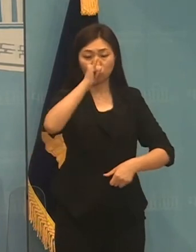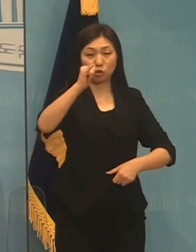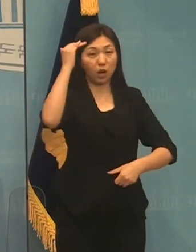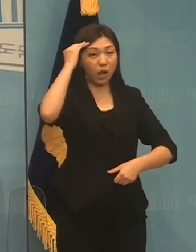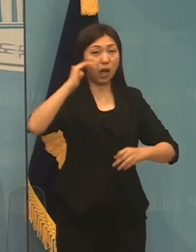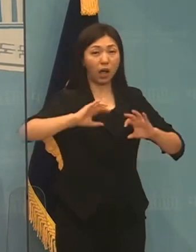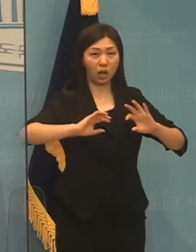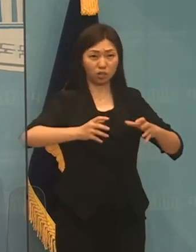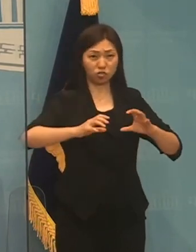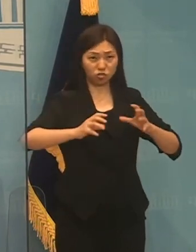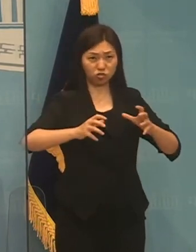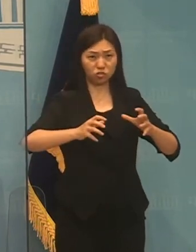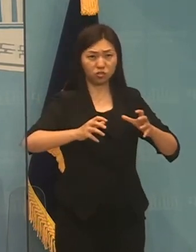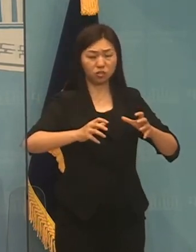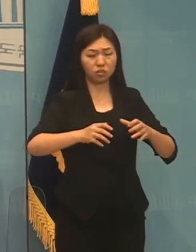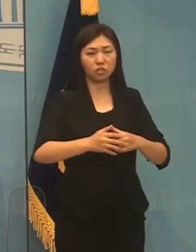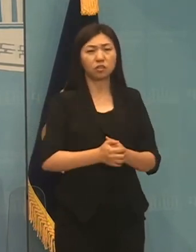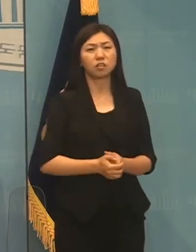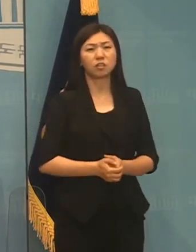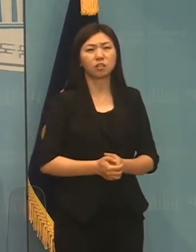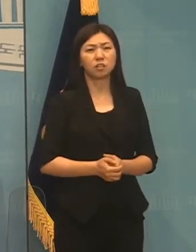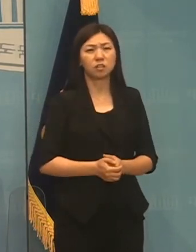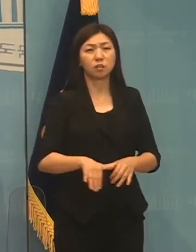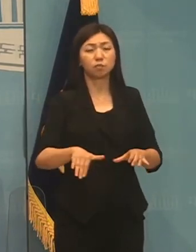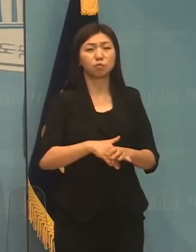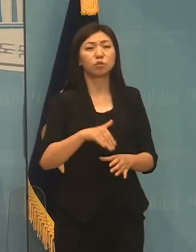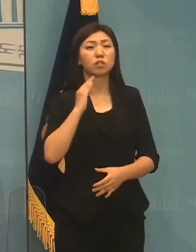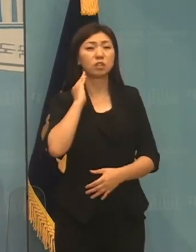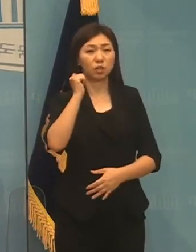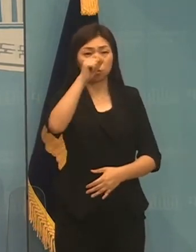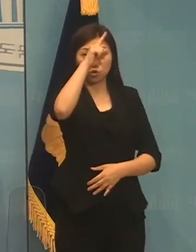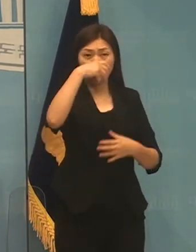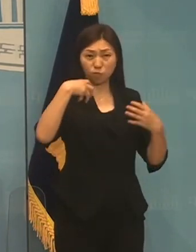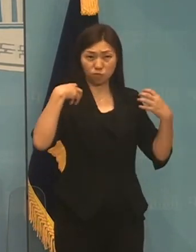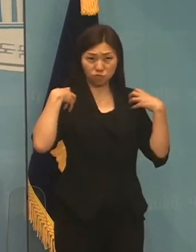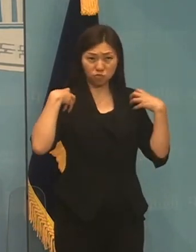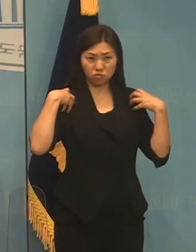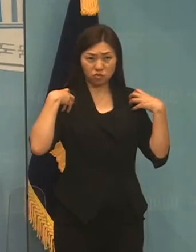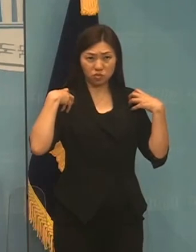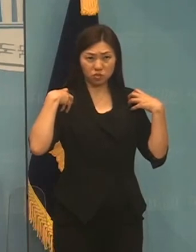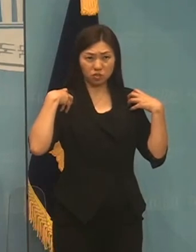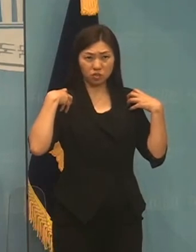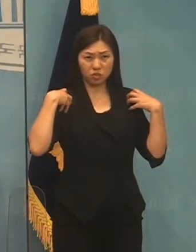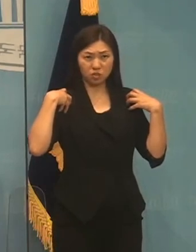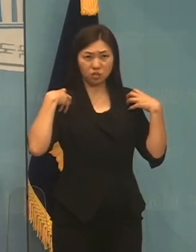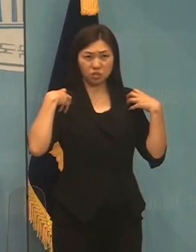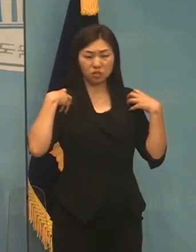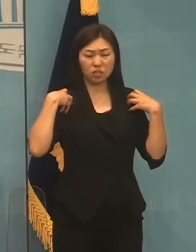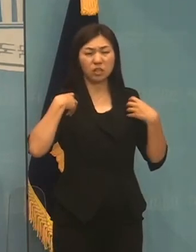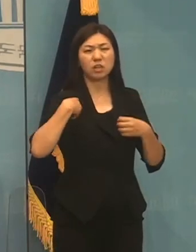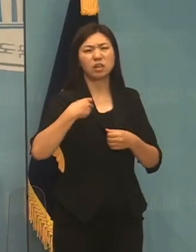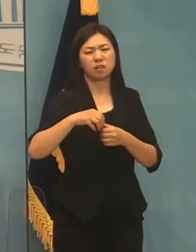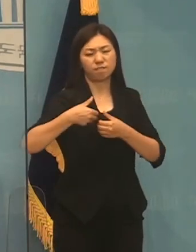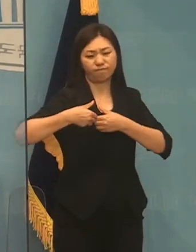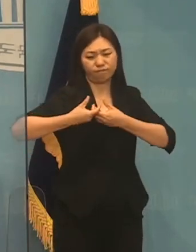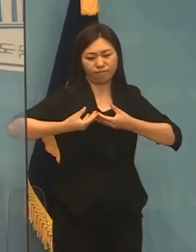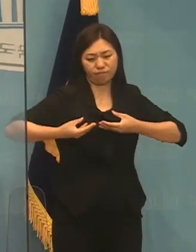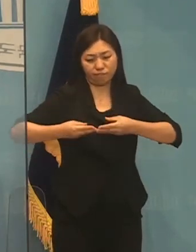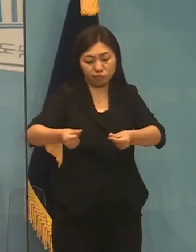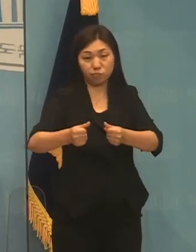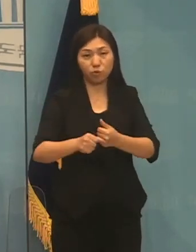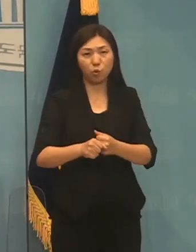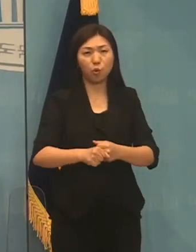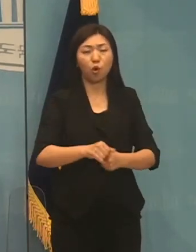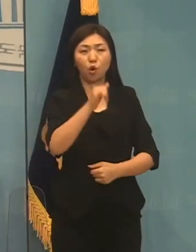눈앞의 위로 몰고 간 문재인 위선 정권을 무너뜨리고 위대한